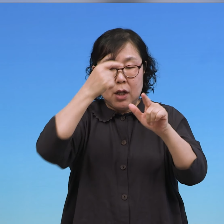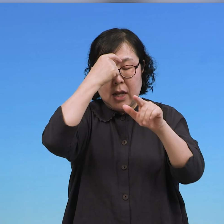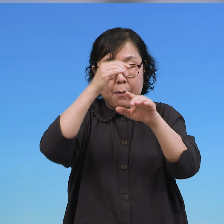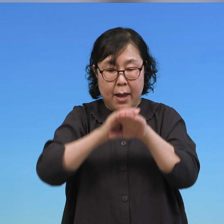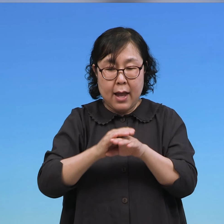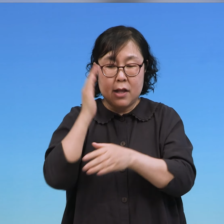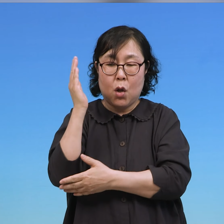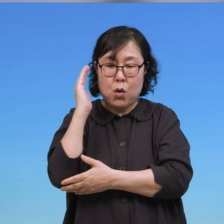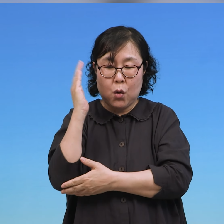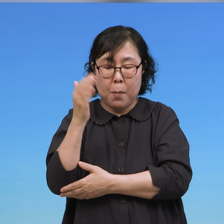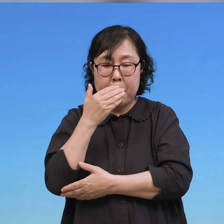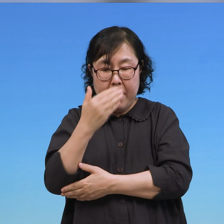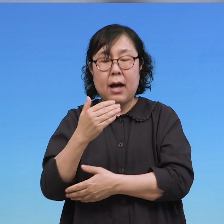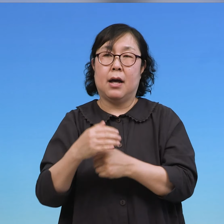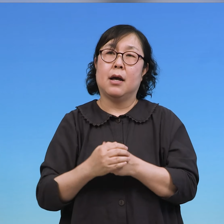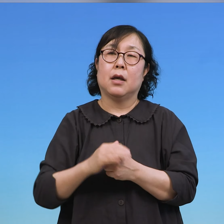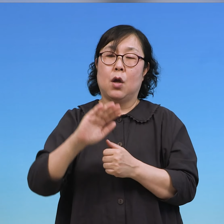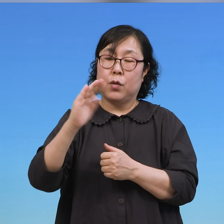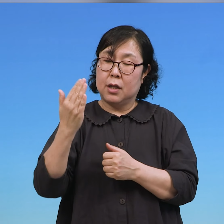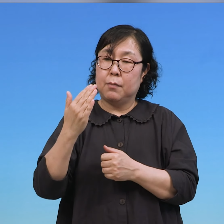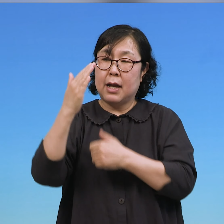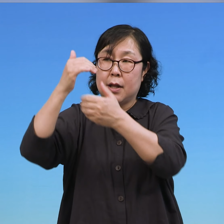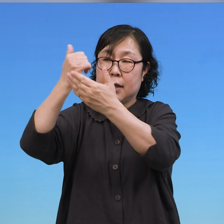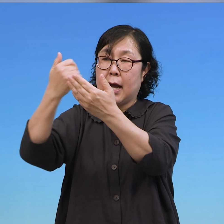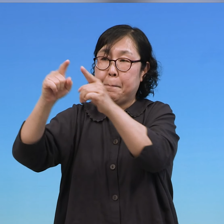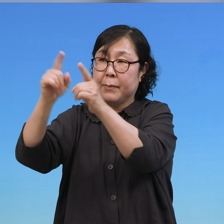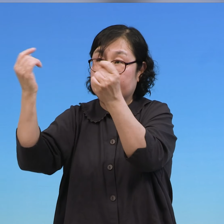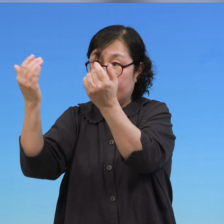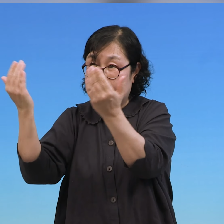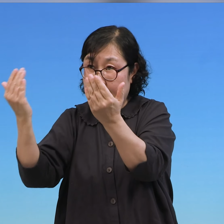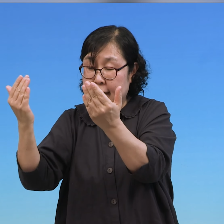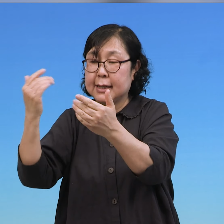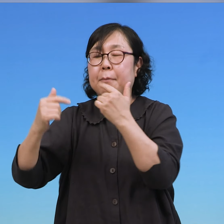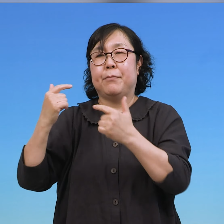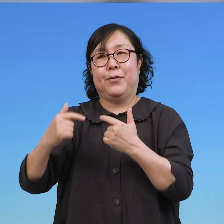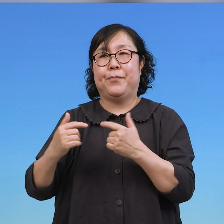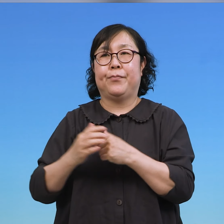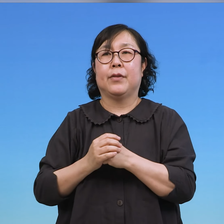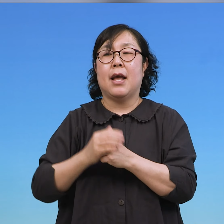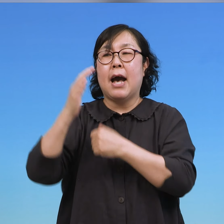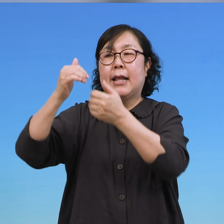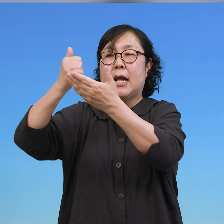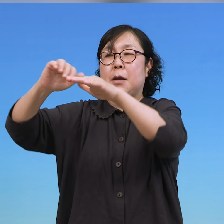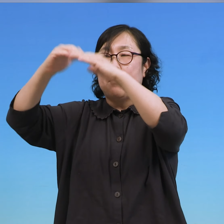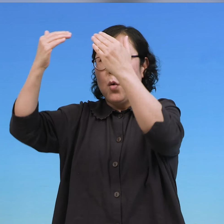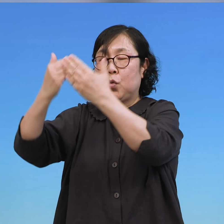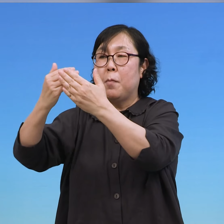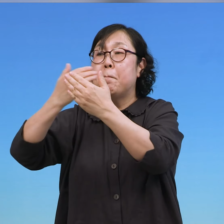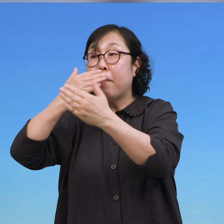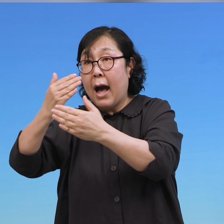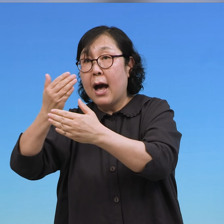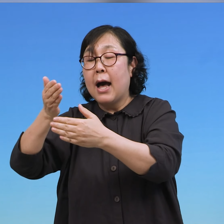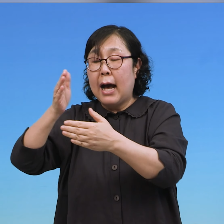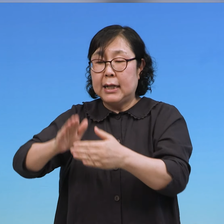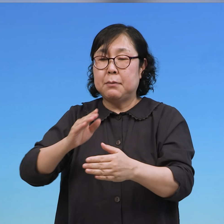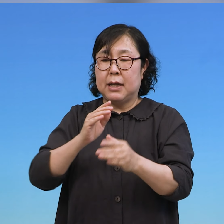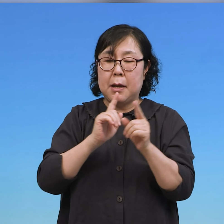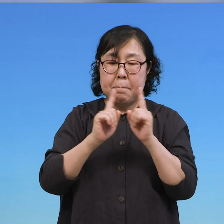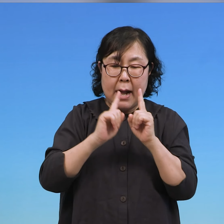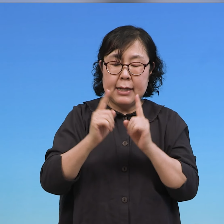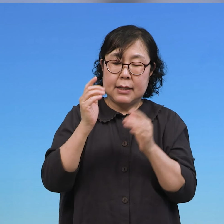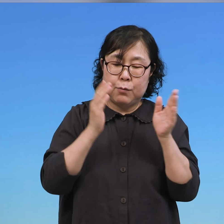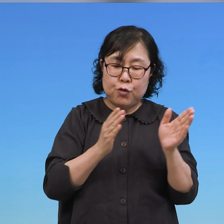수 있게 된 거 아닙니까? 하나님과의 동역이 기쁨이에요. 하나님이 다 하시지만 이 말씀 준비를 위하여 참 물